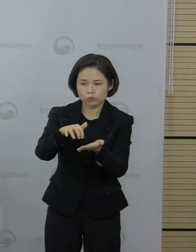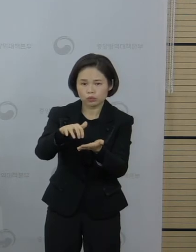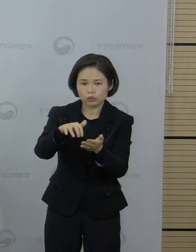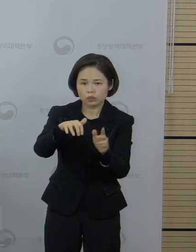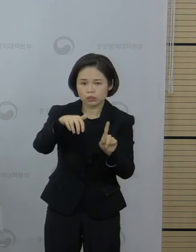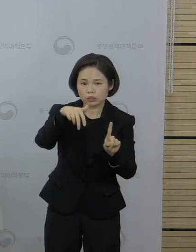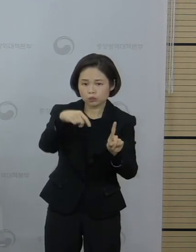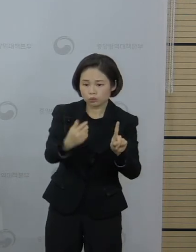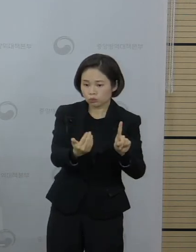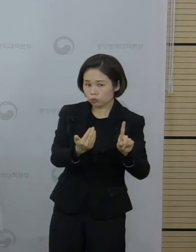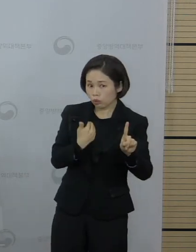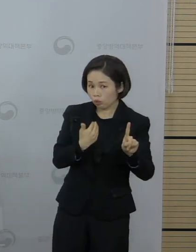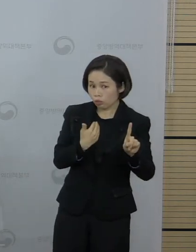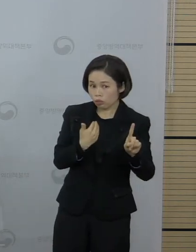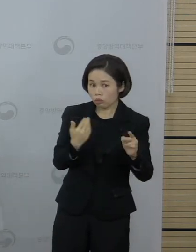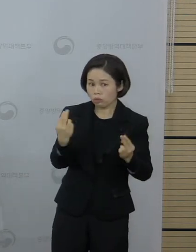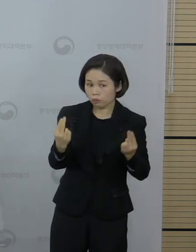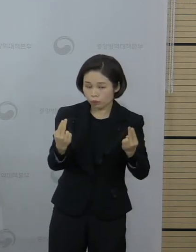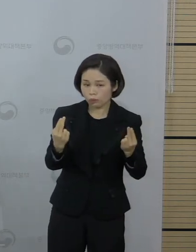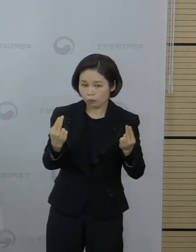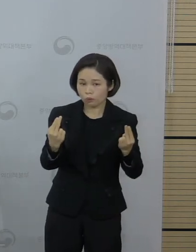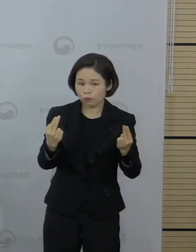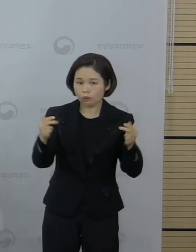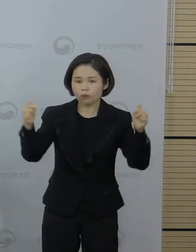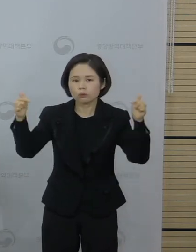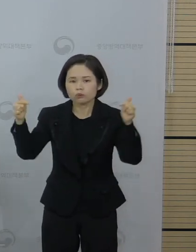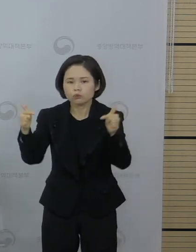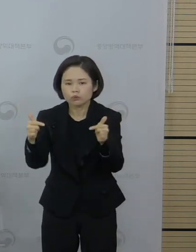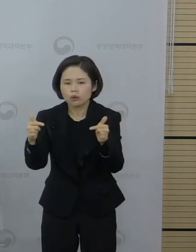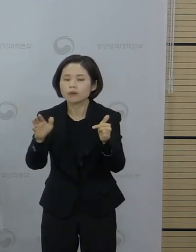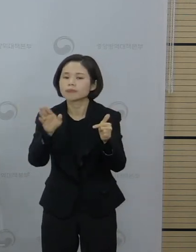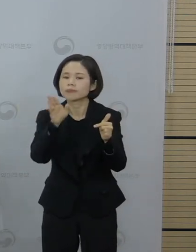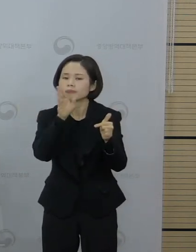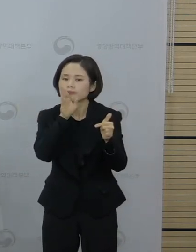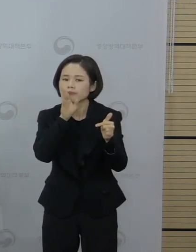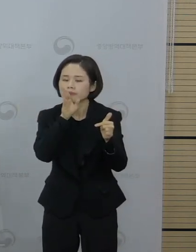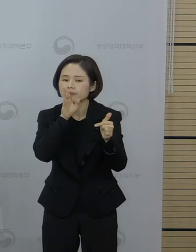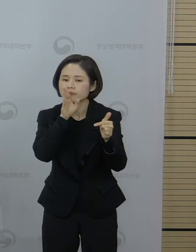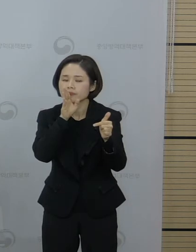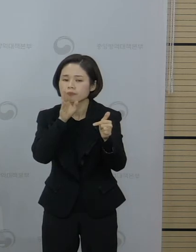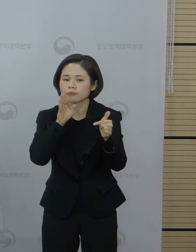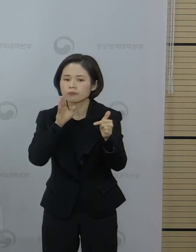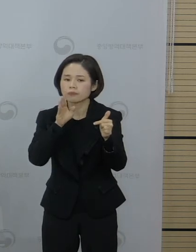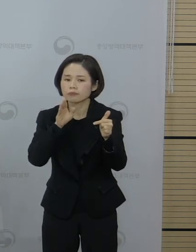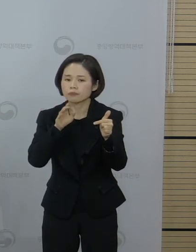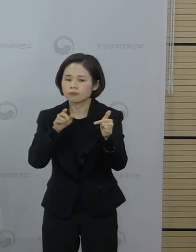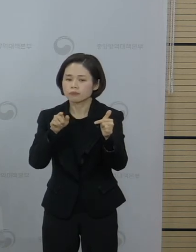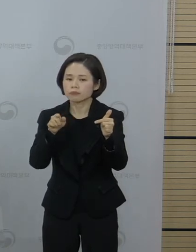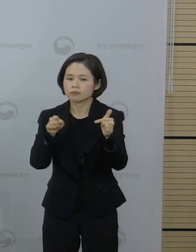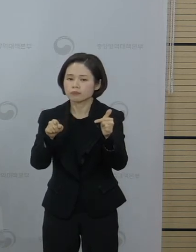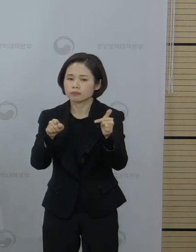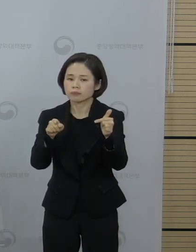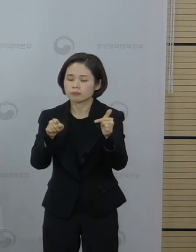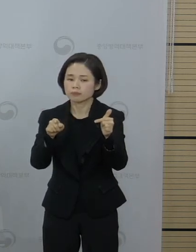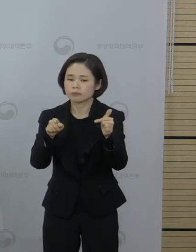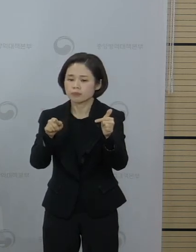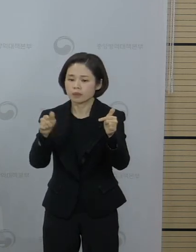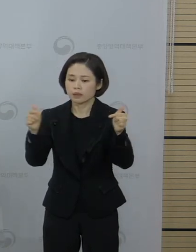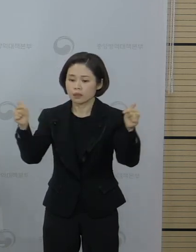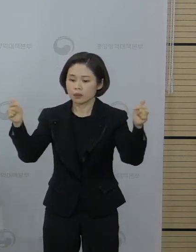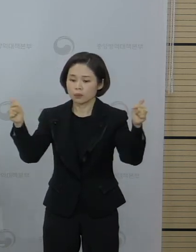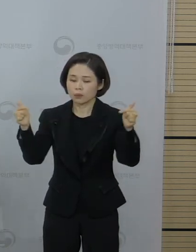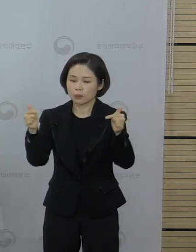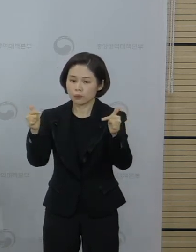전 동기간보다는 작은 상황이긴 합니다만, 그러나 이러한 감소